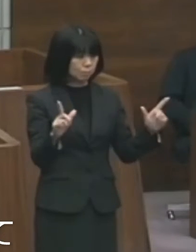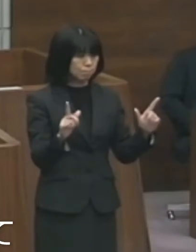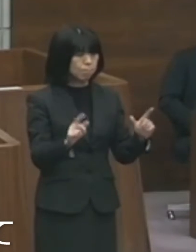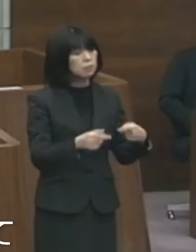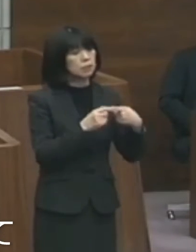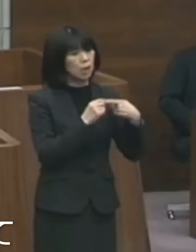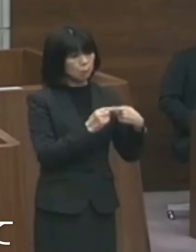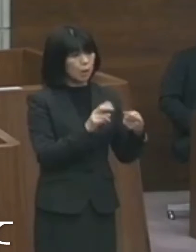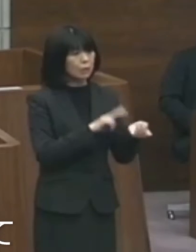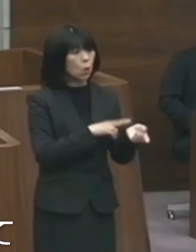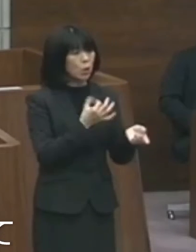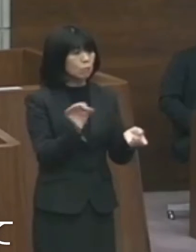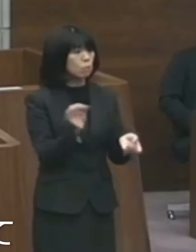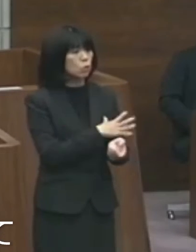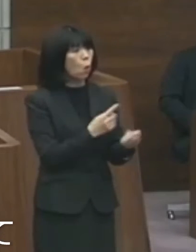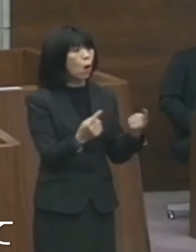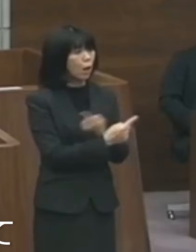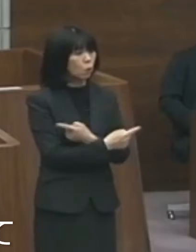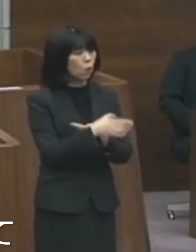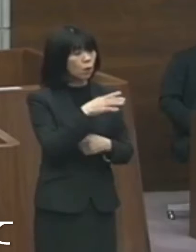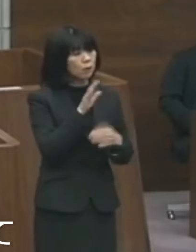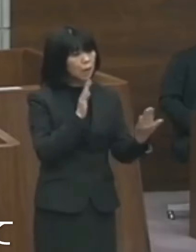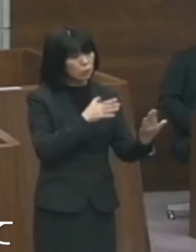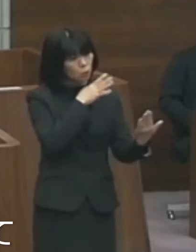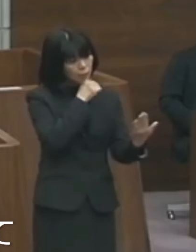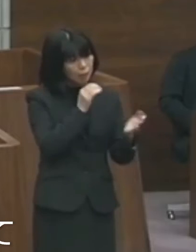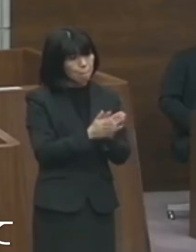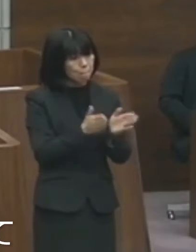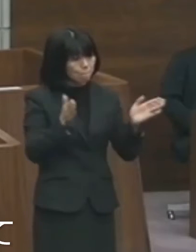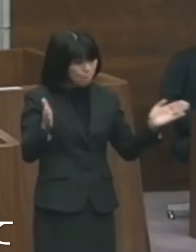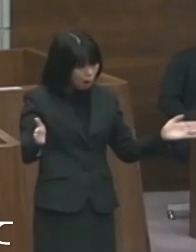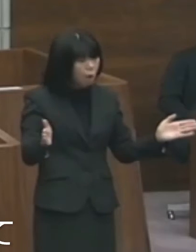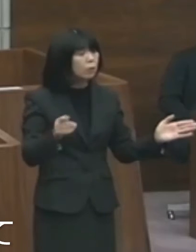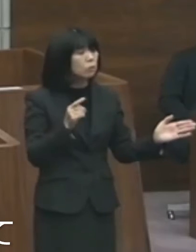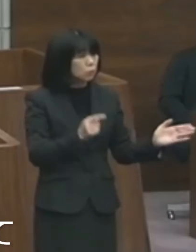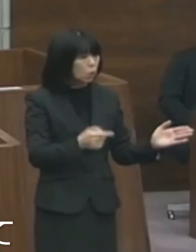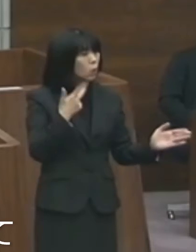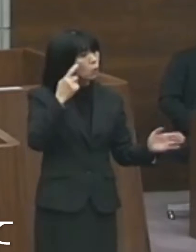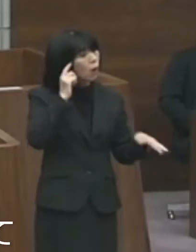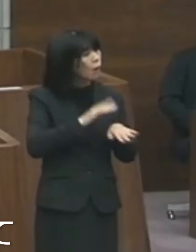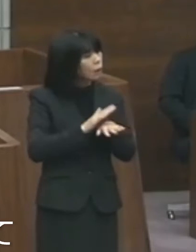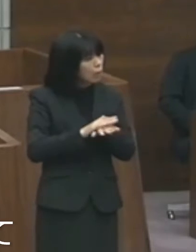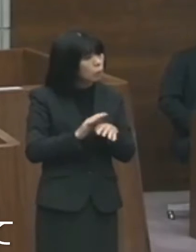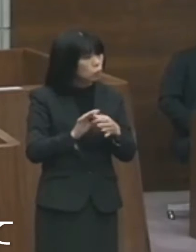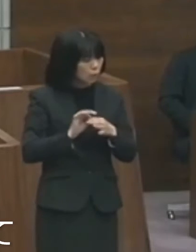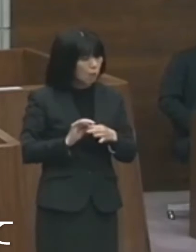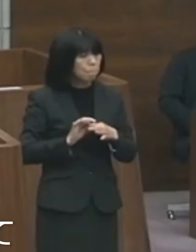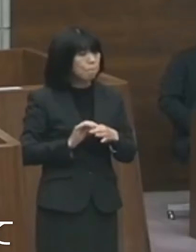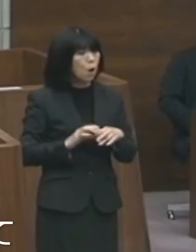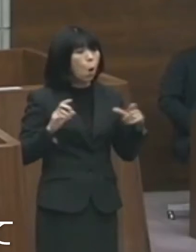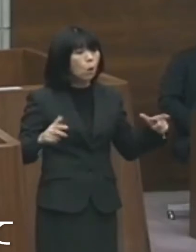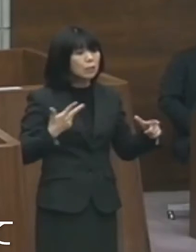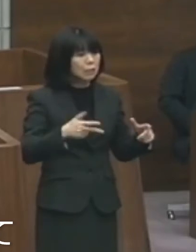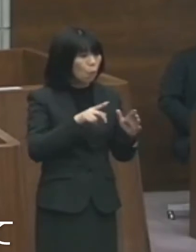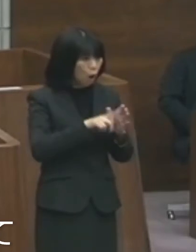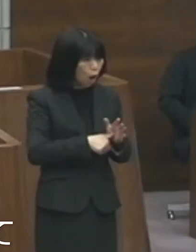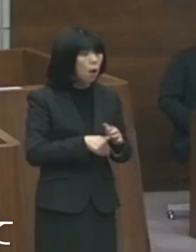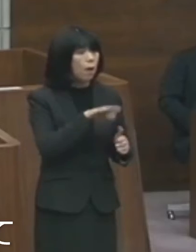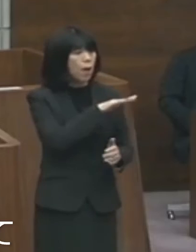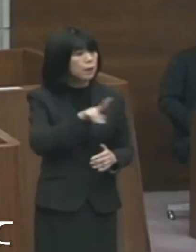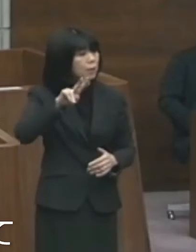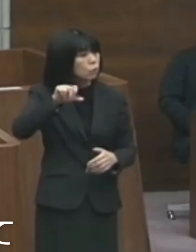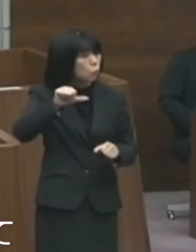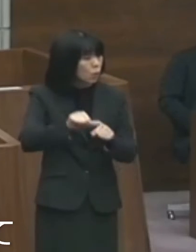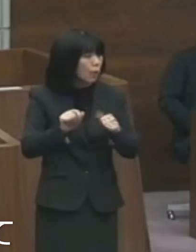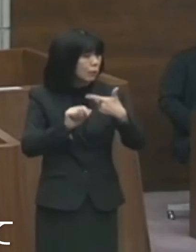の医療費無償化の対象年齢拡充にかかる市の認識についてでございますが、本市では平成25